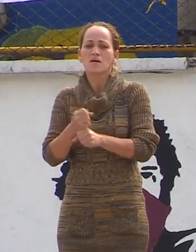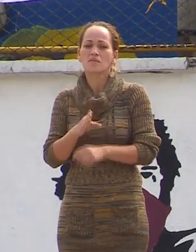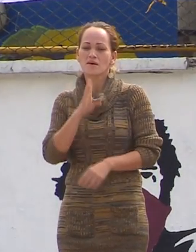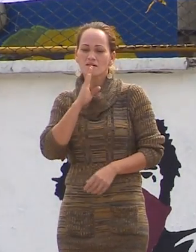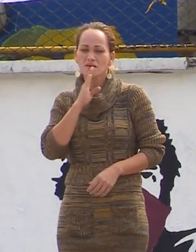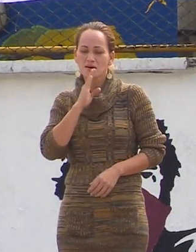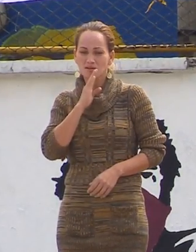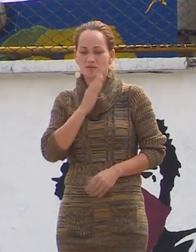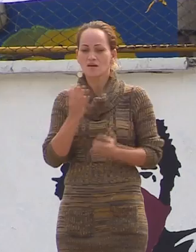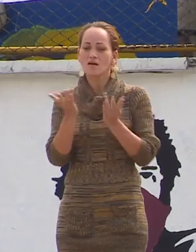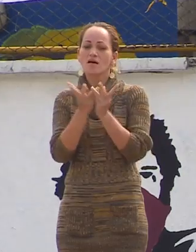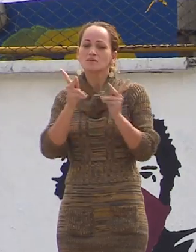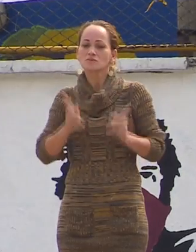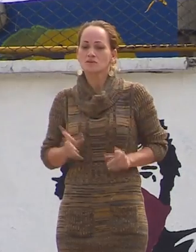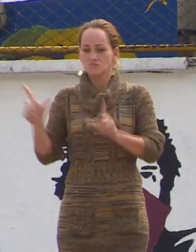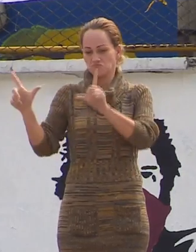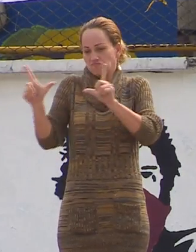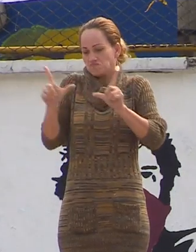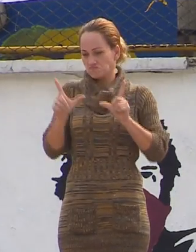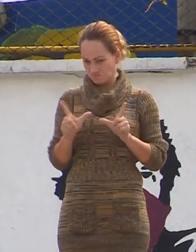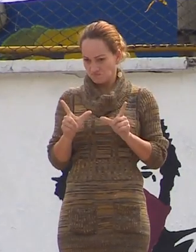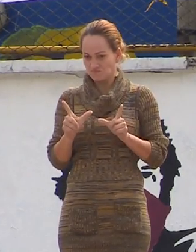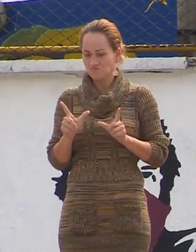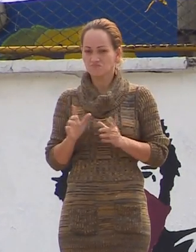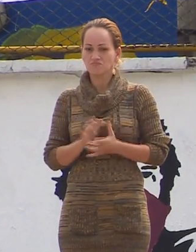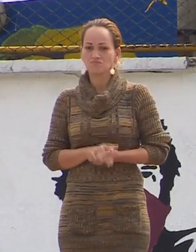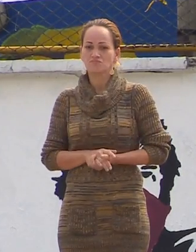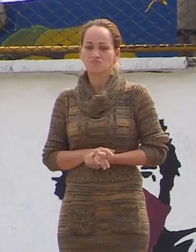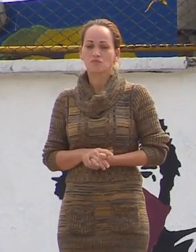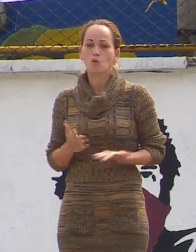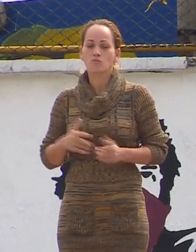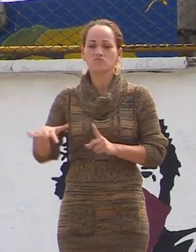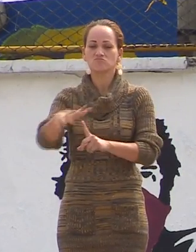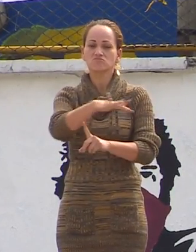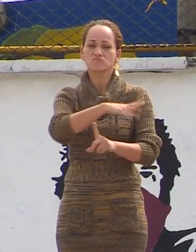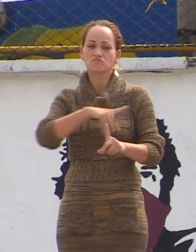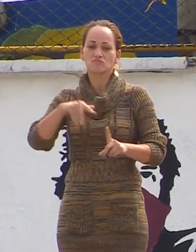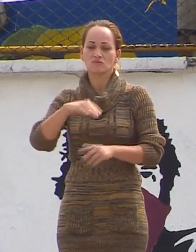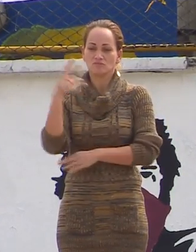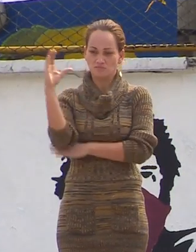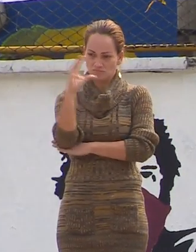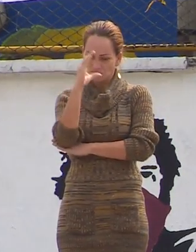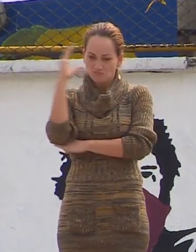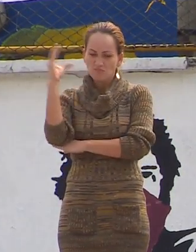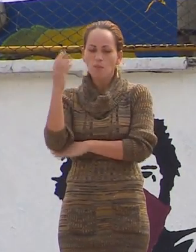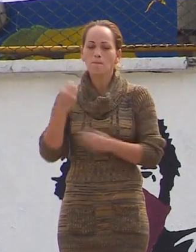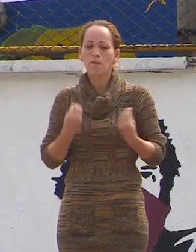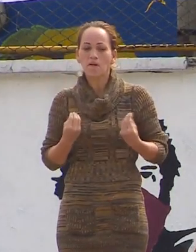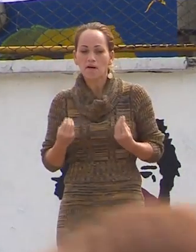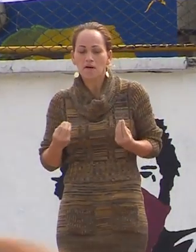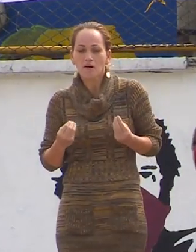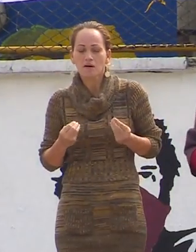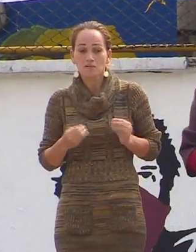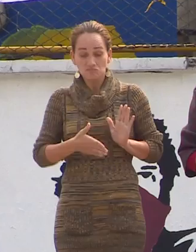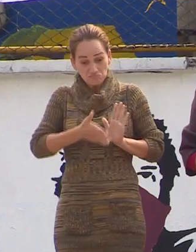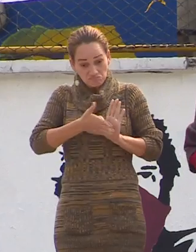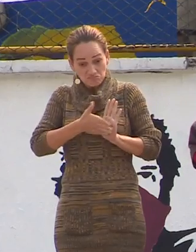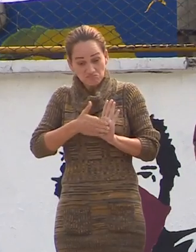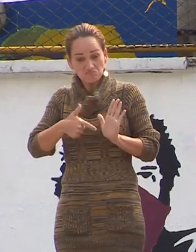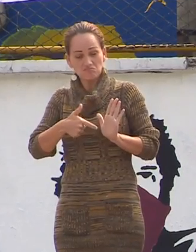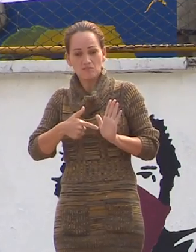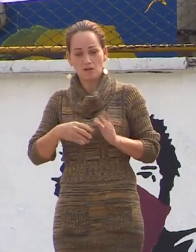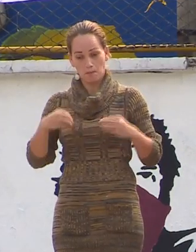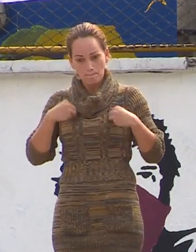egresado, su afirmación en el contexto nacional, para garantizar incluso